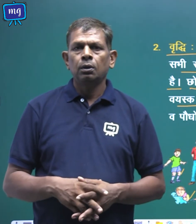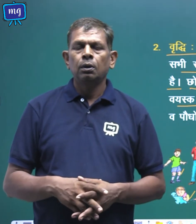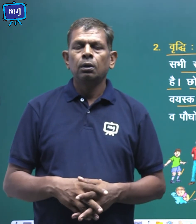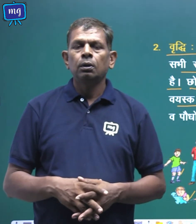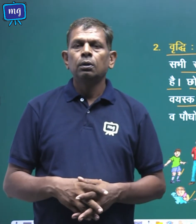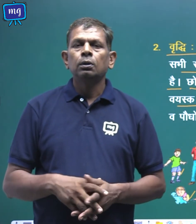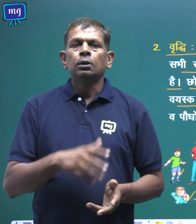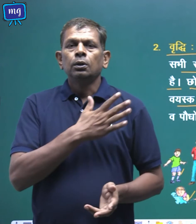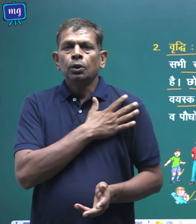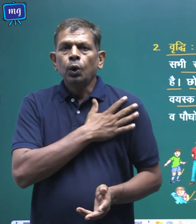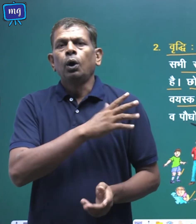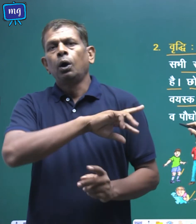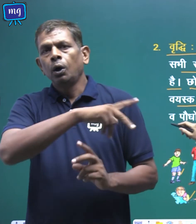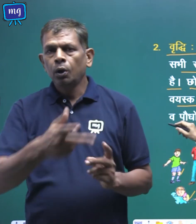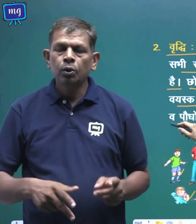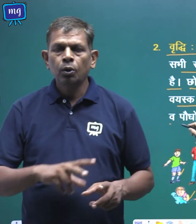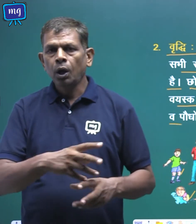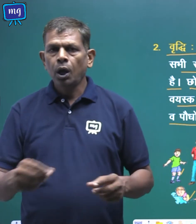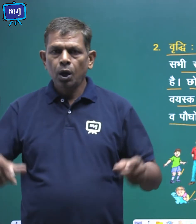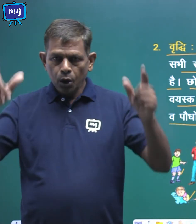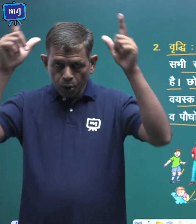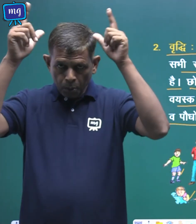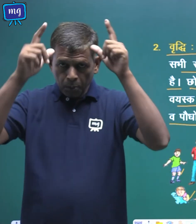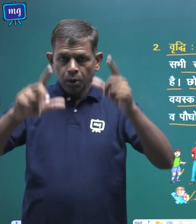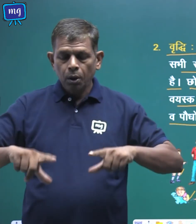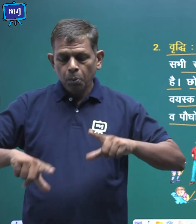जंतुओं व पौधों में भी